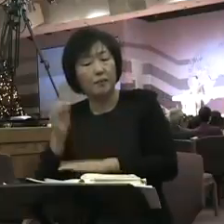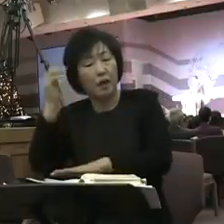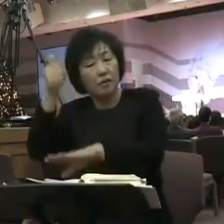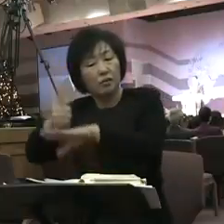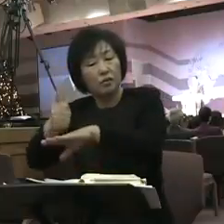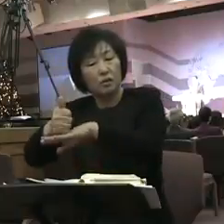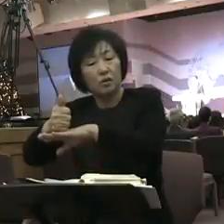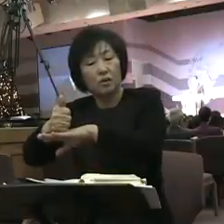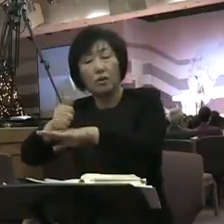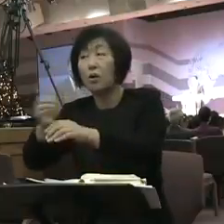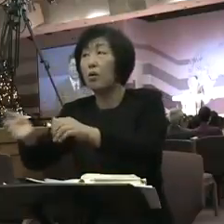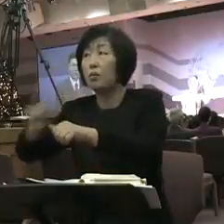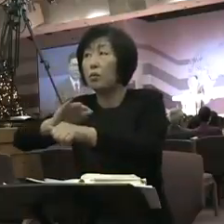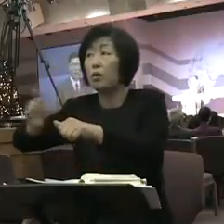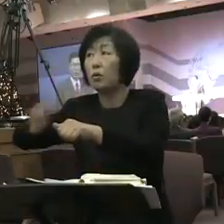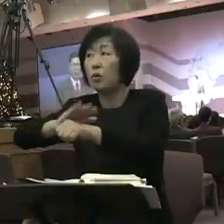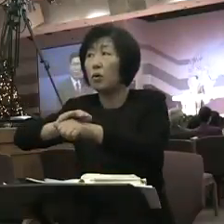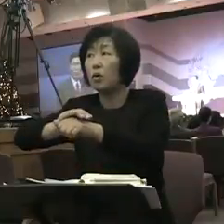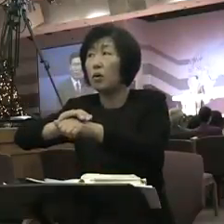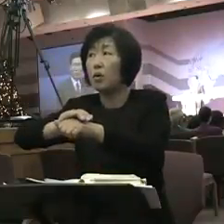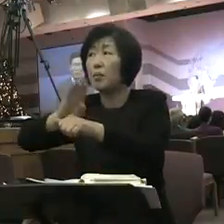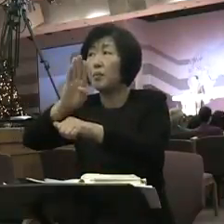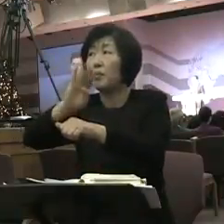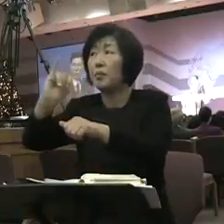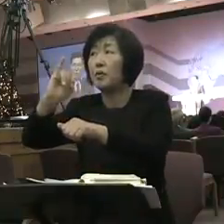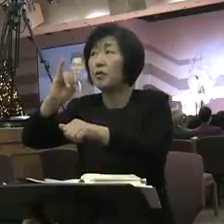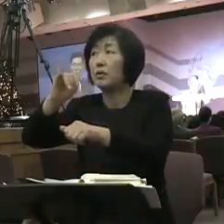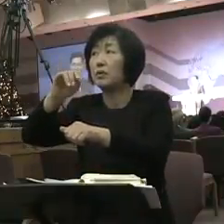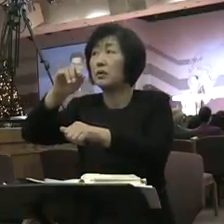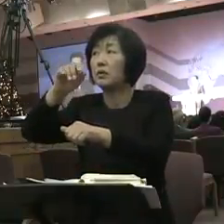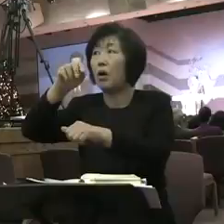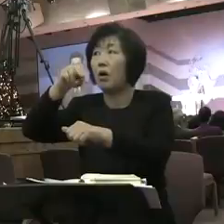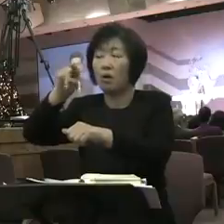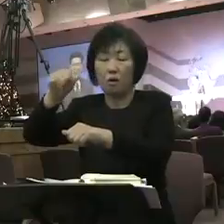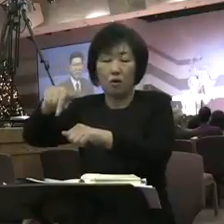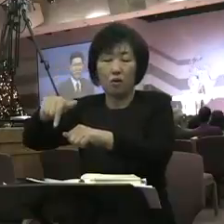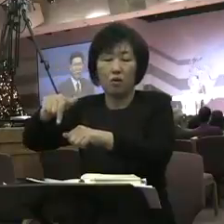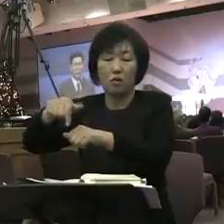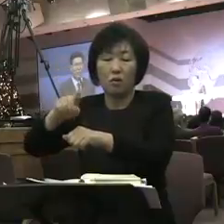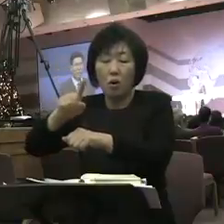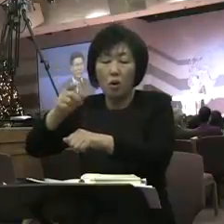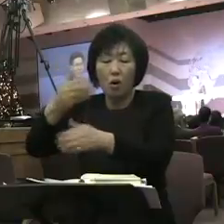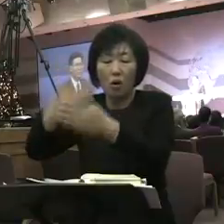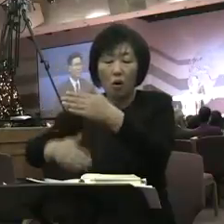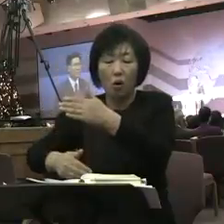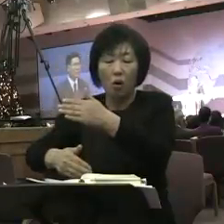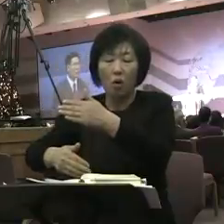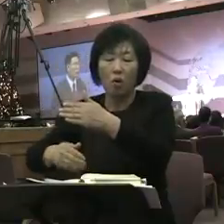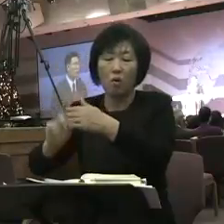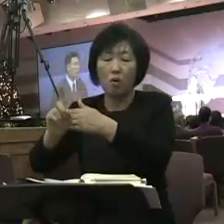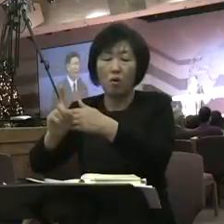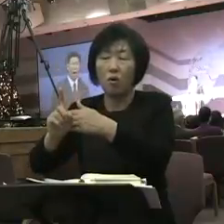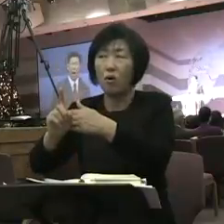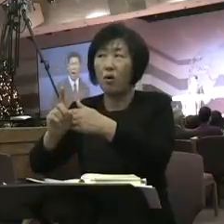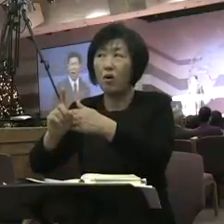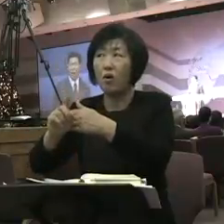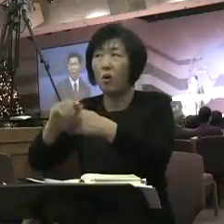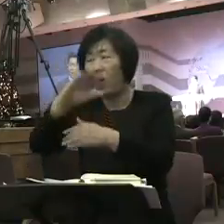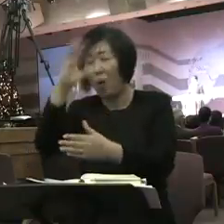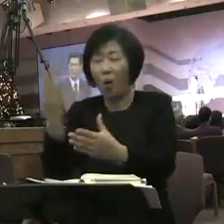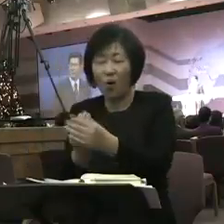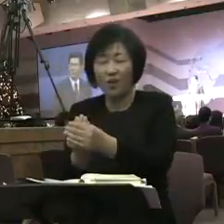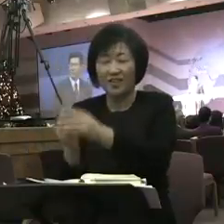나중에 무덤의 비석에 어떠한 말로 남겨지기를 원하세요? 그의 온 삶은 골프였다.